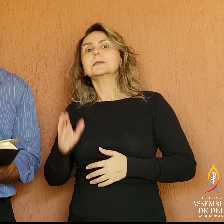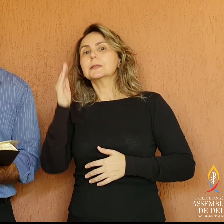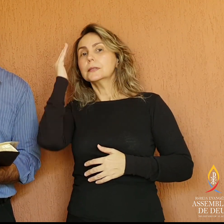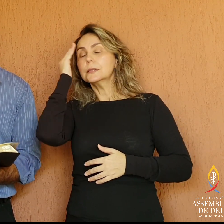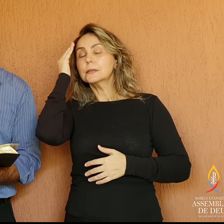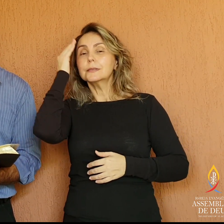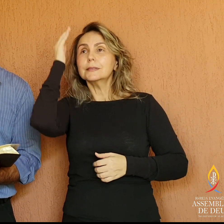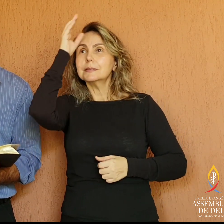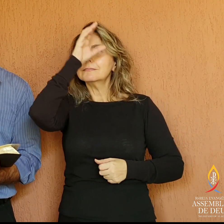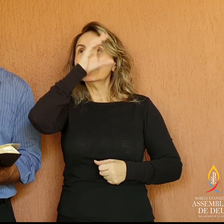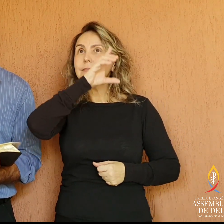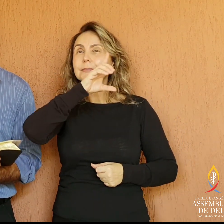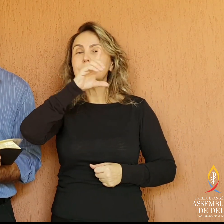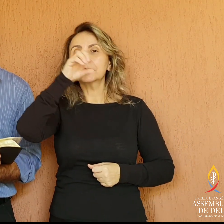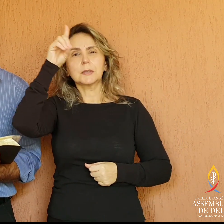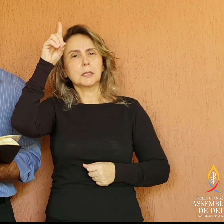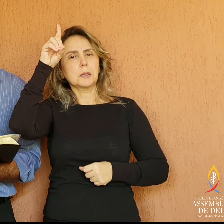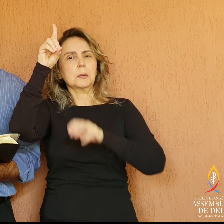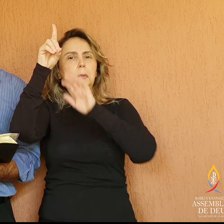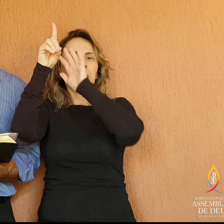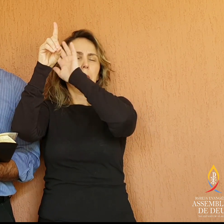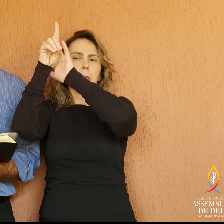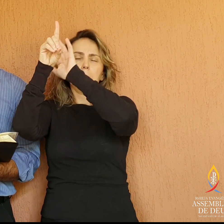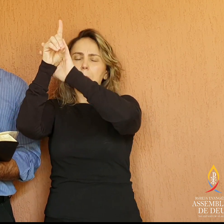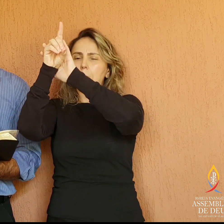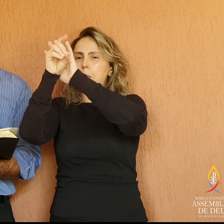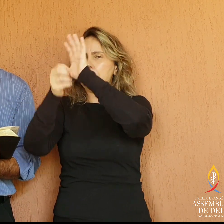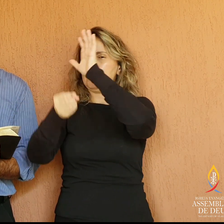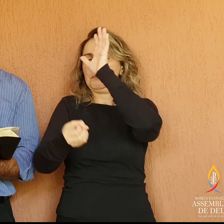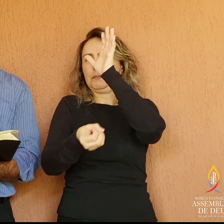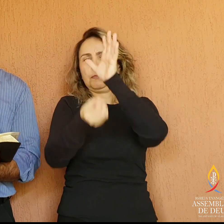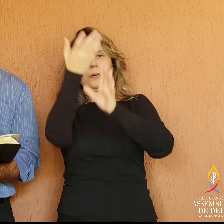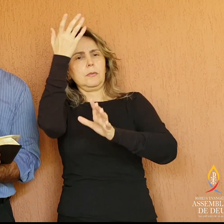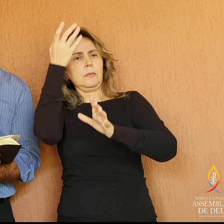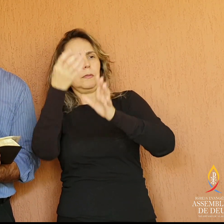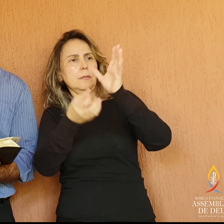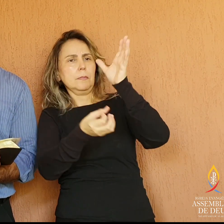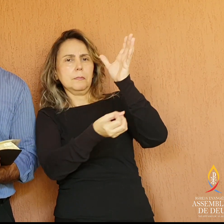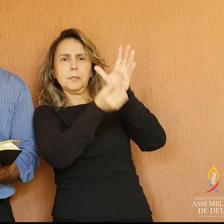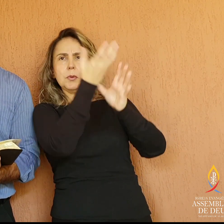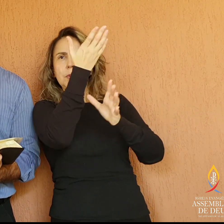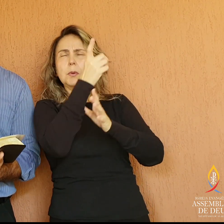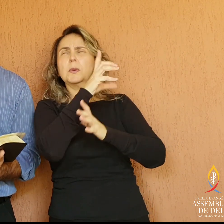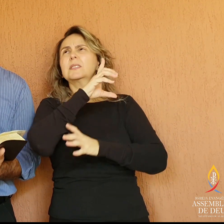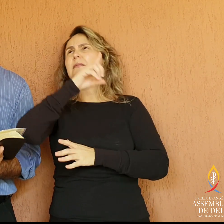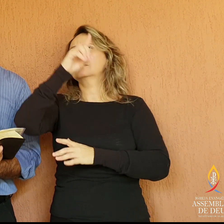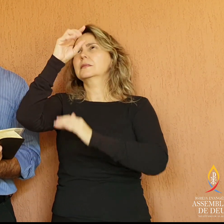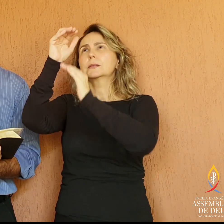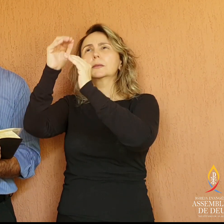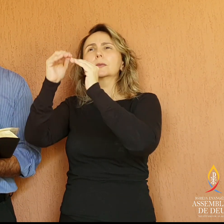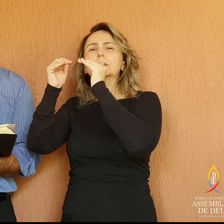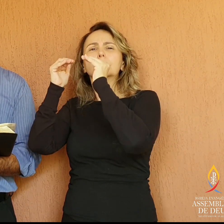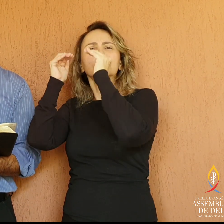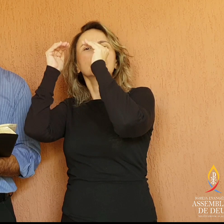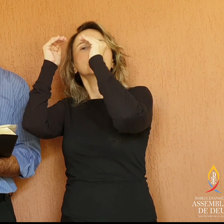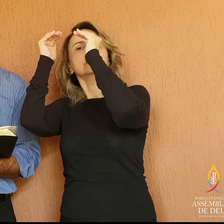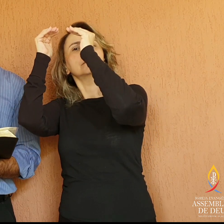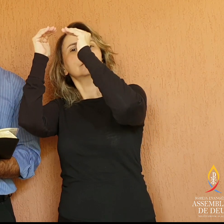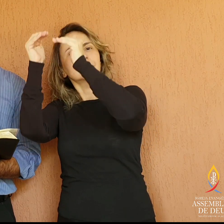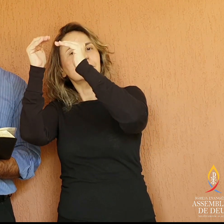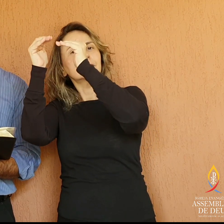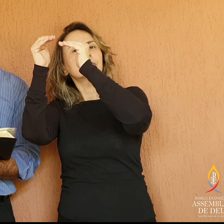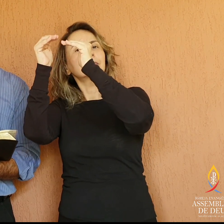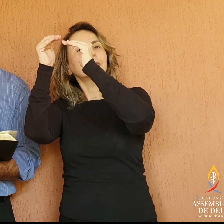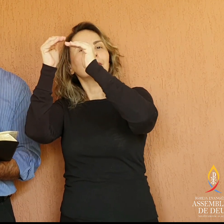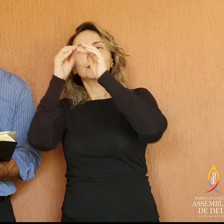que Deus é criador de tudo, é soberano sobre todas as coisas, é por